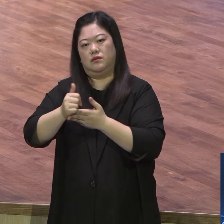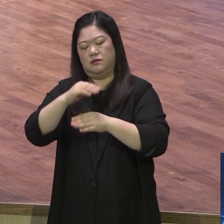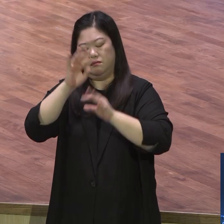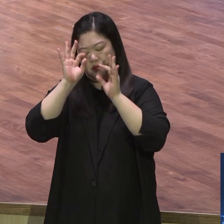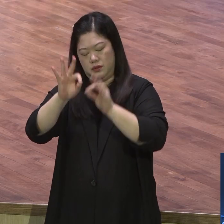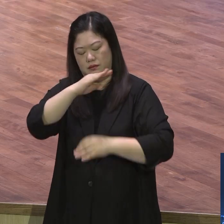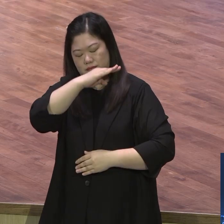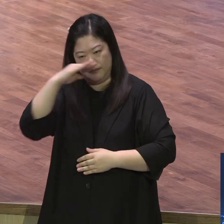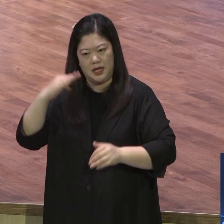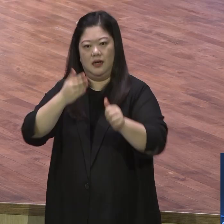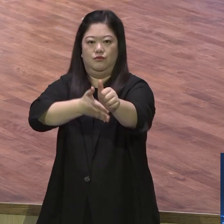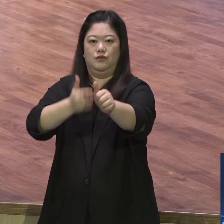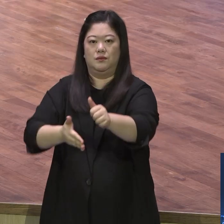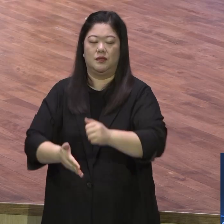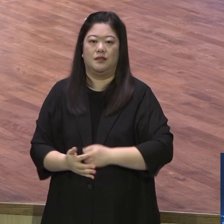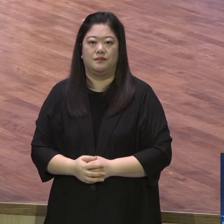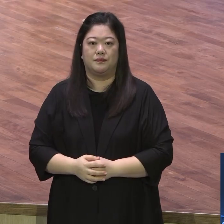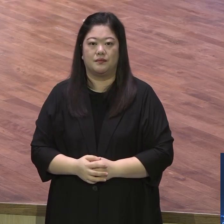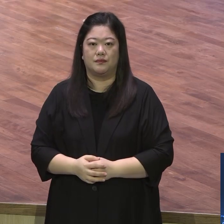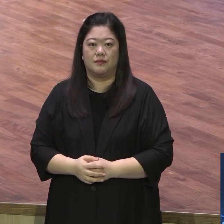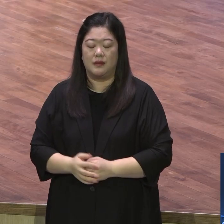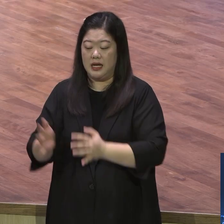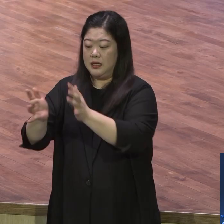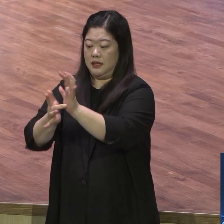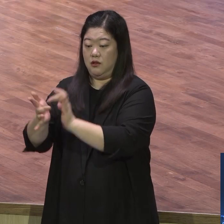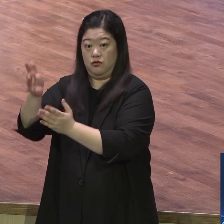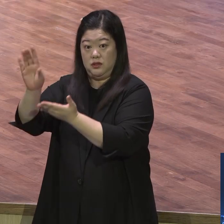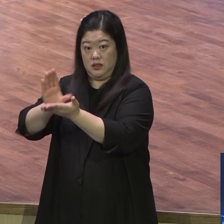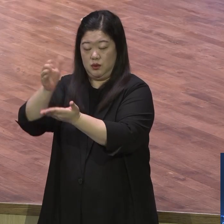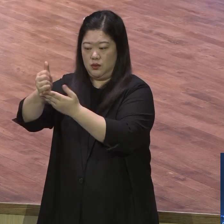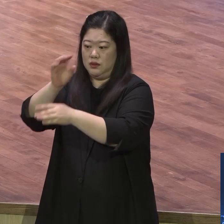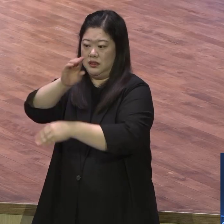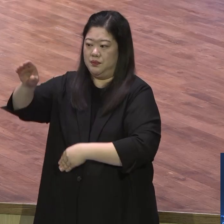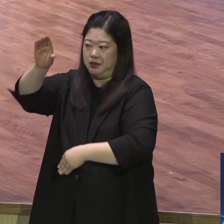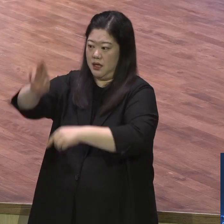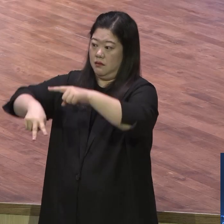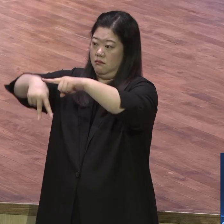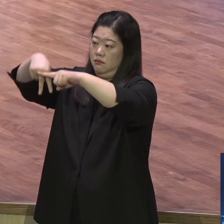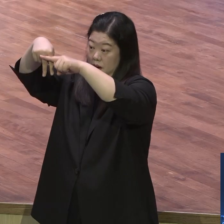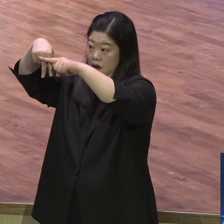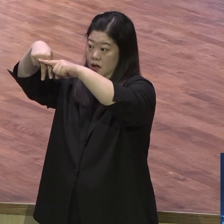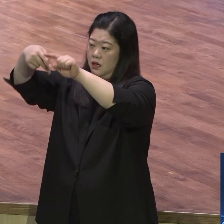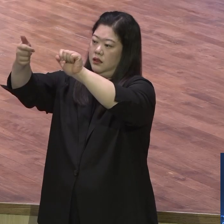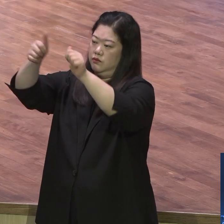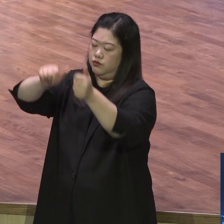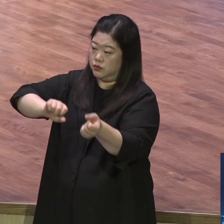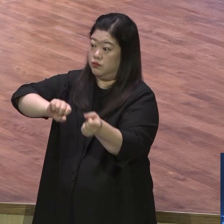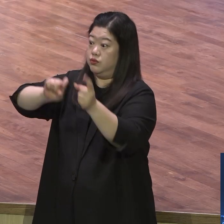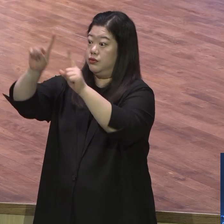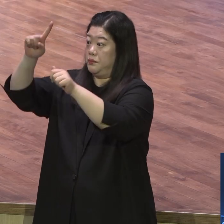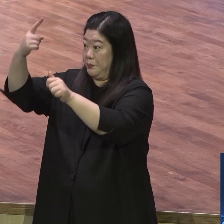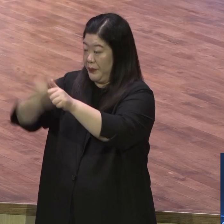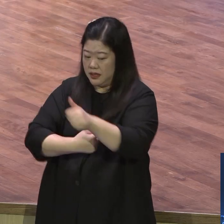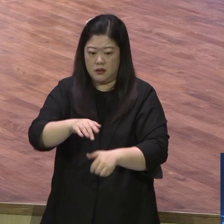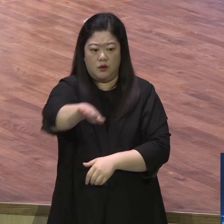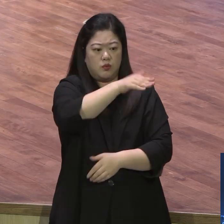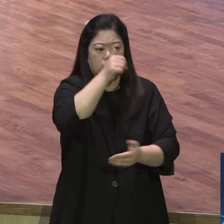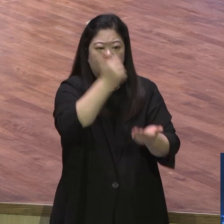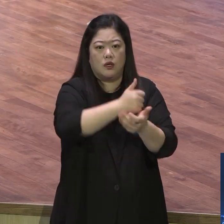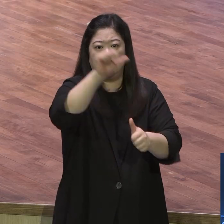여러분의 모든 죄와 저주 문제를 십자상에서 완벽히 해결하셨다 믿으시기 바랍니다 믿으시기 바랍니다